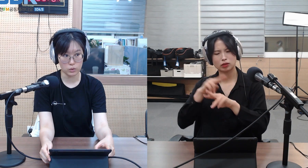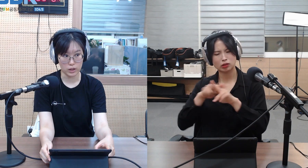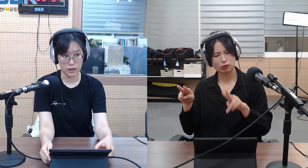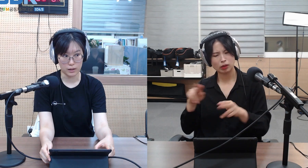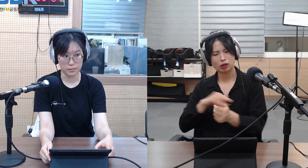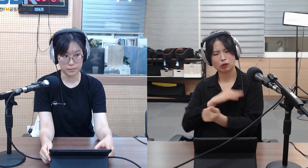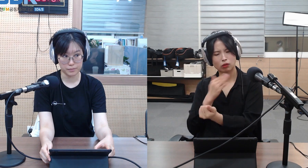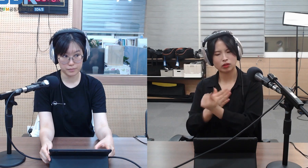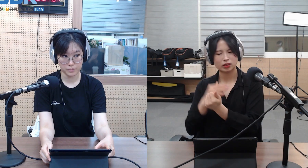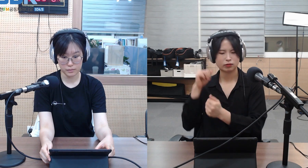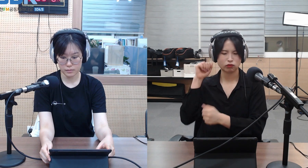강조했다.